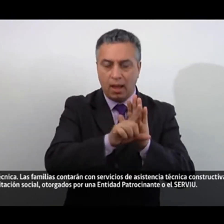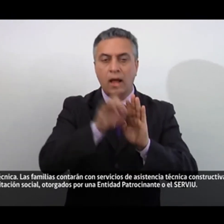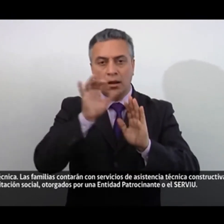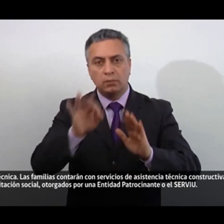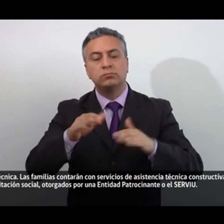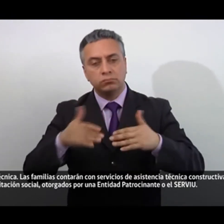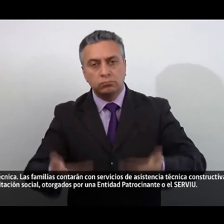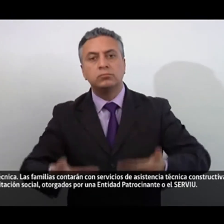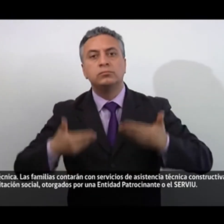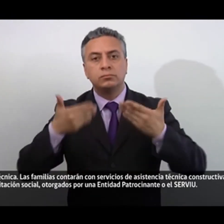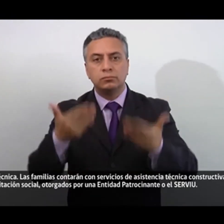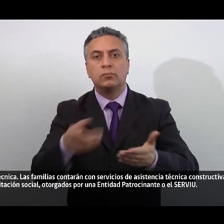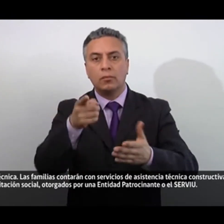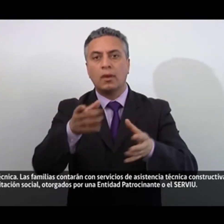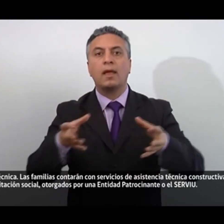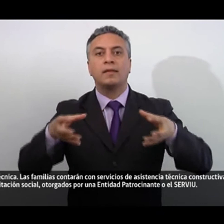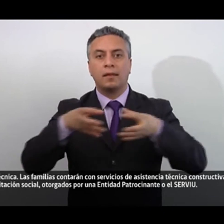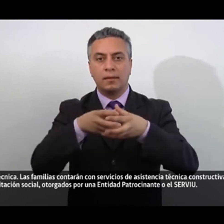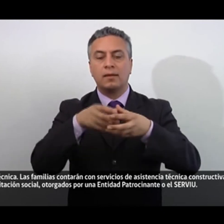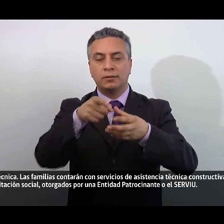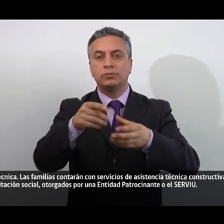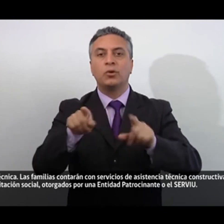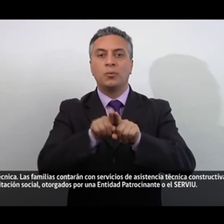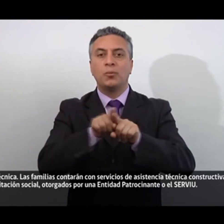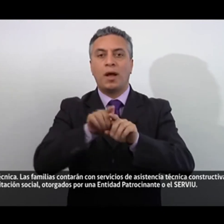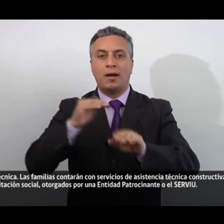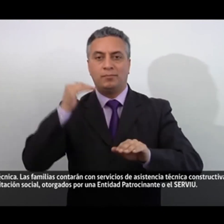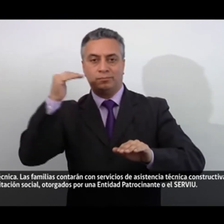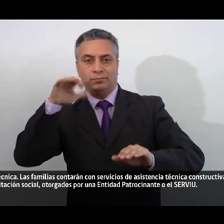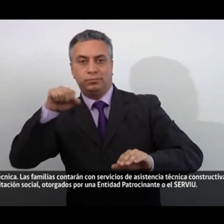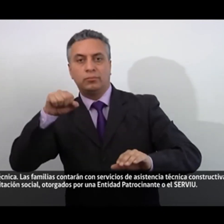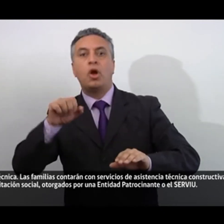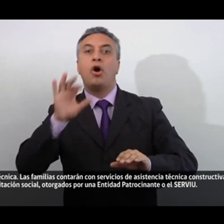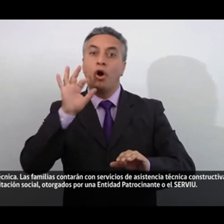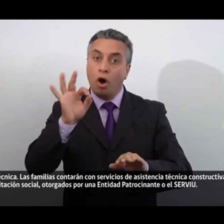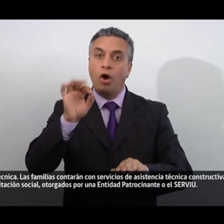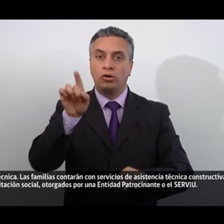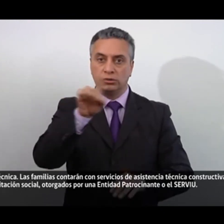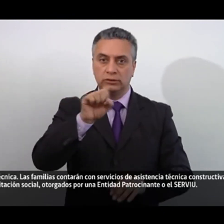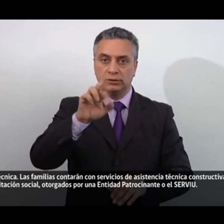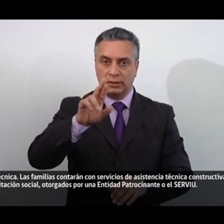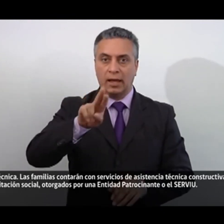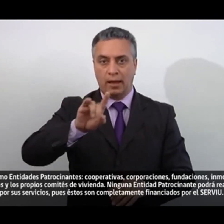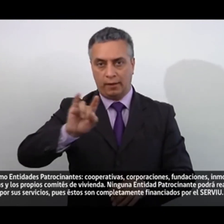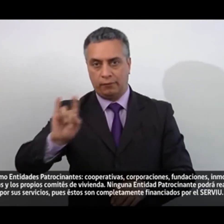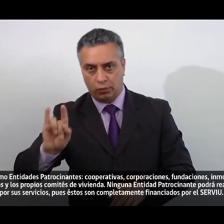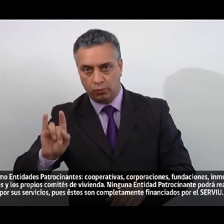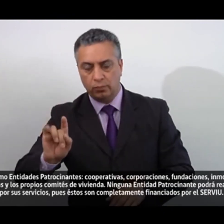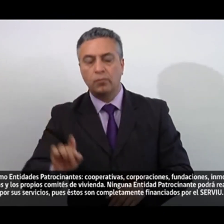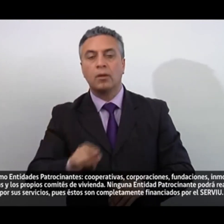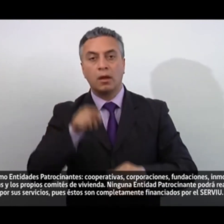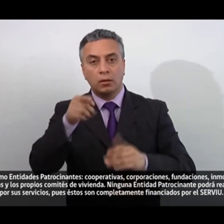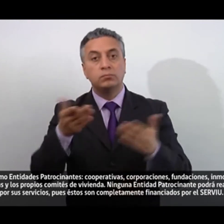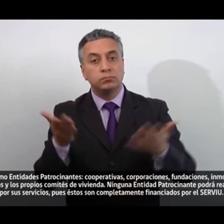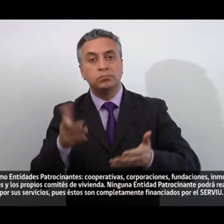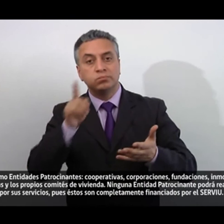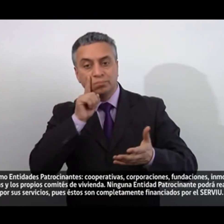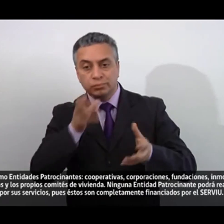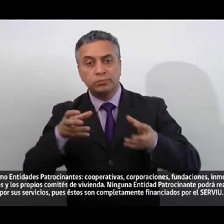social otorgados por una entidad patrocinante o el Serviu. Actuarán como entidades